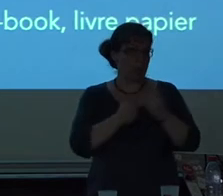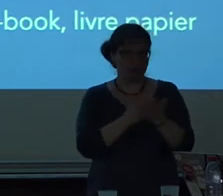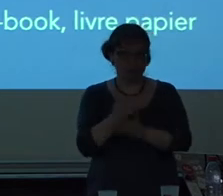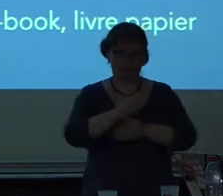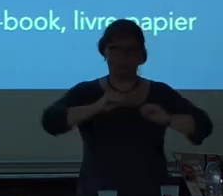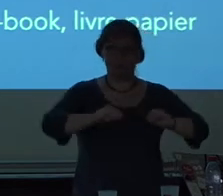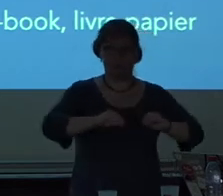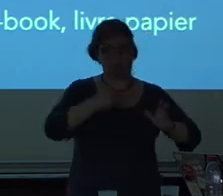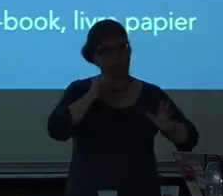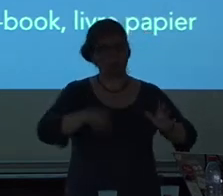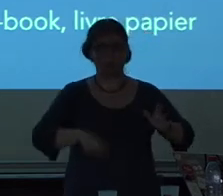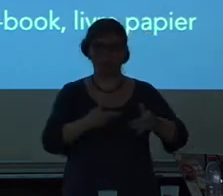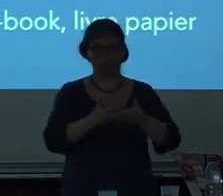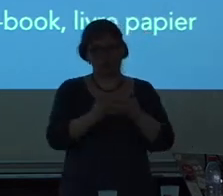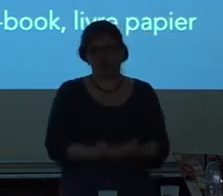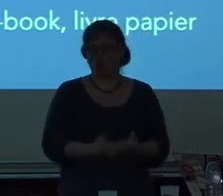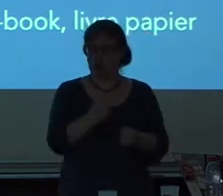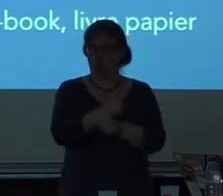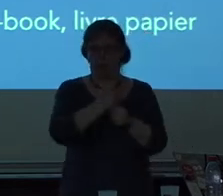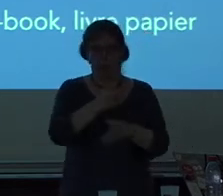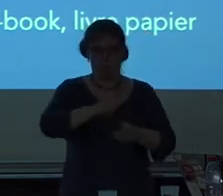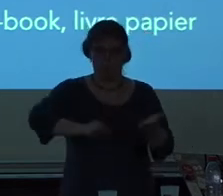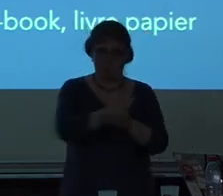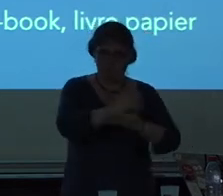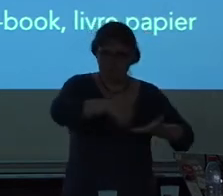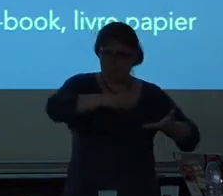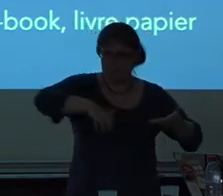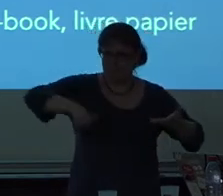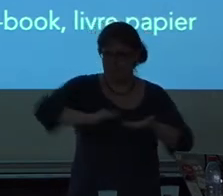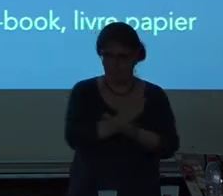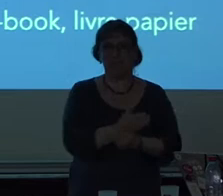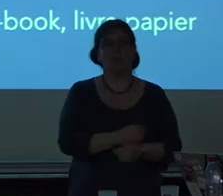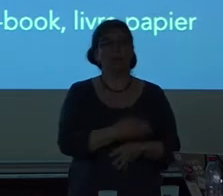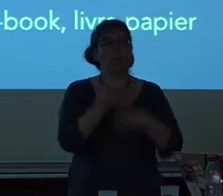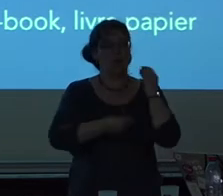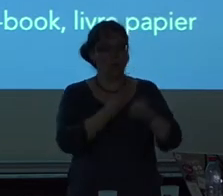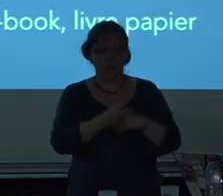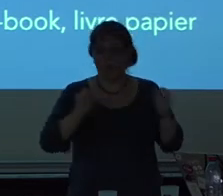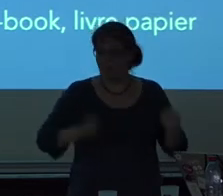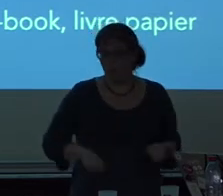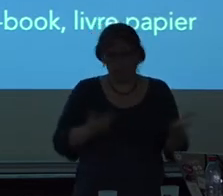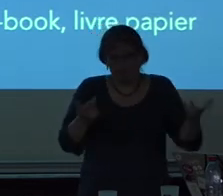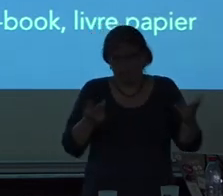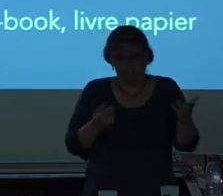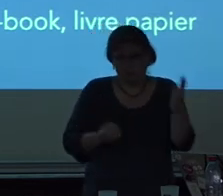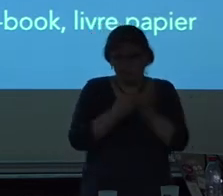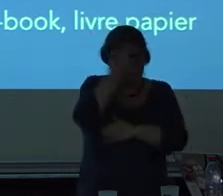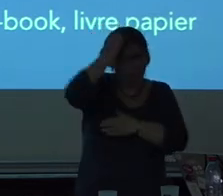créer tout le contenu. Vous pouvez aussi expliquer un concept, la dernière trouvaille révolutionnaire à votre collègue ou même à votre maman.